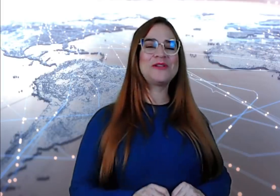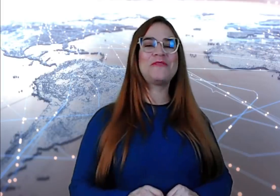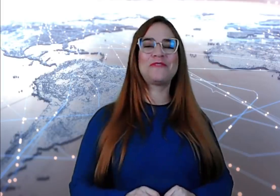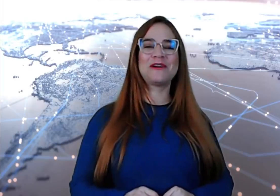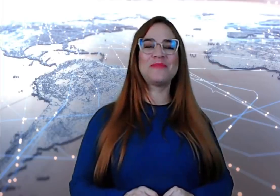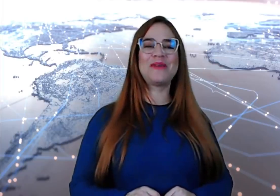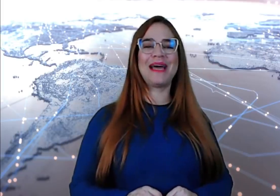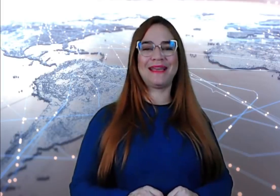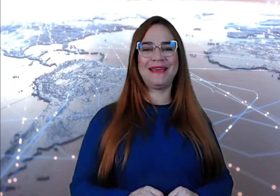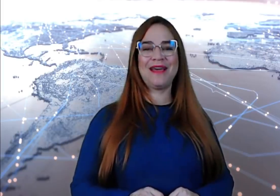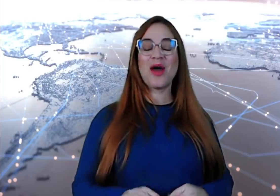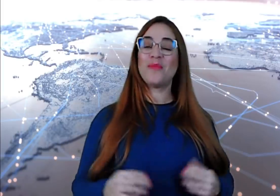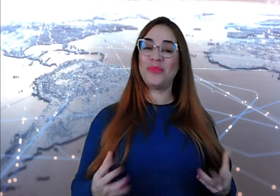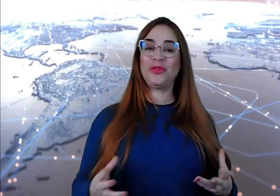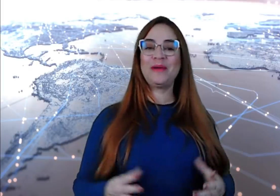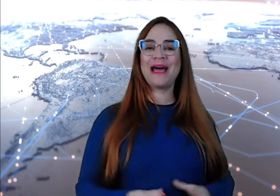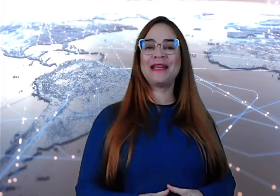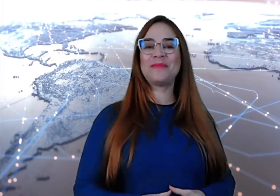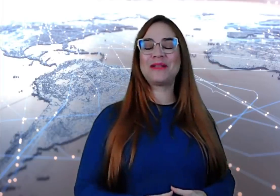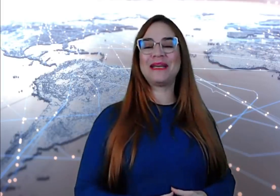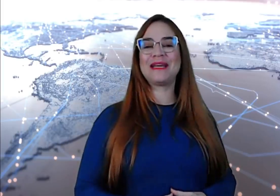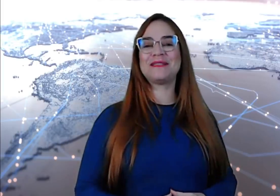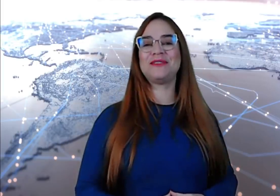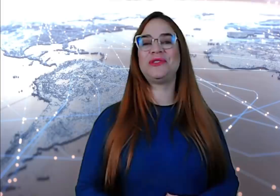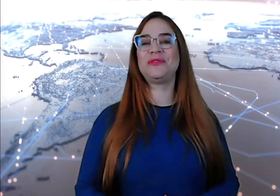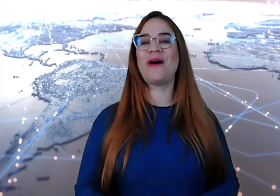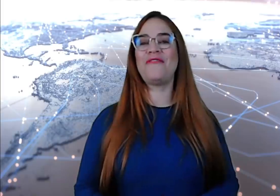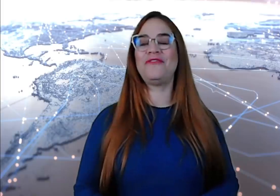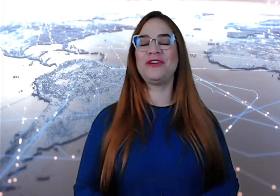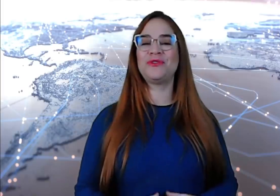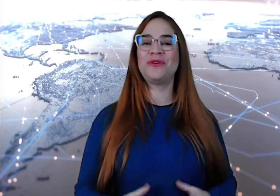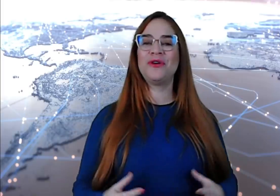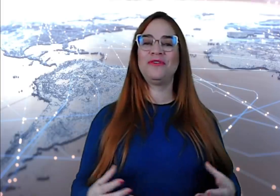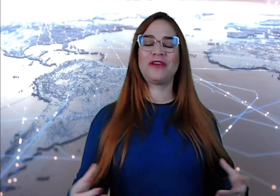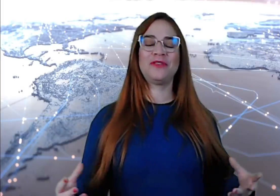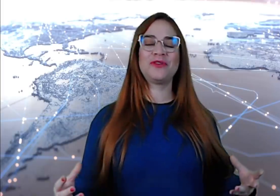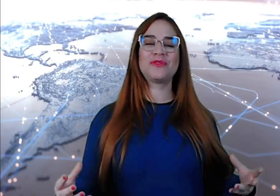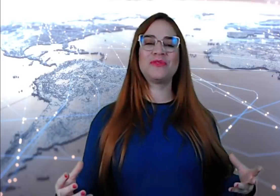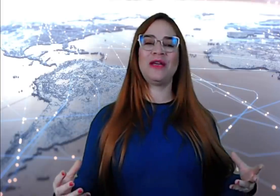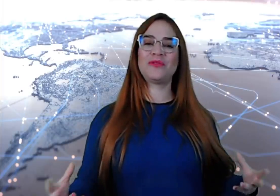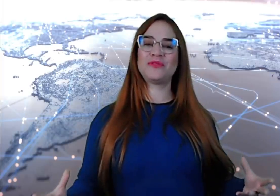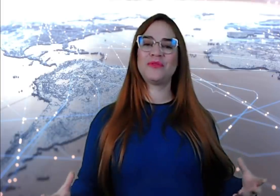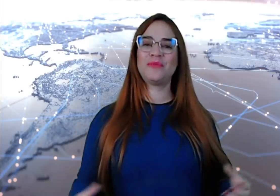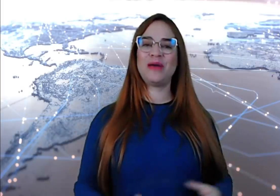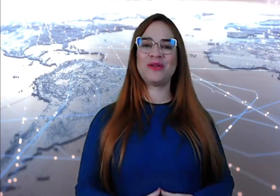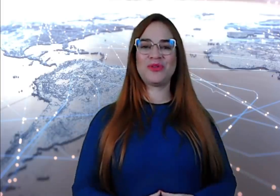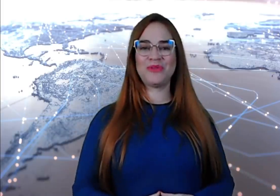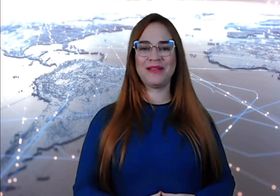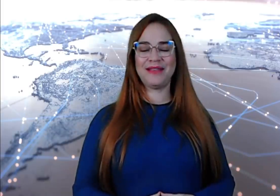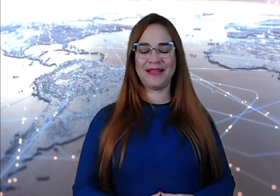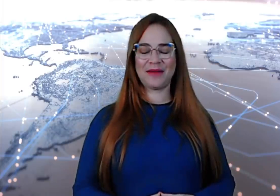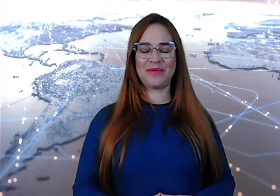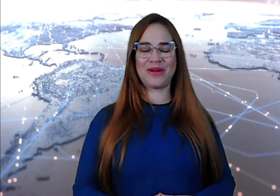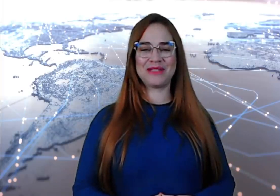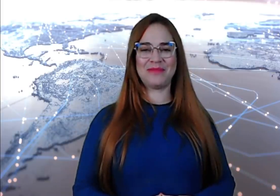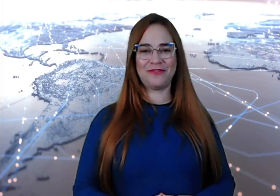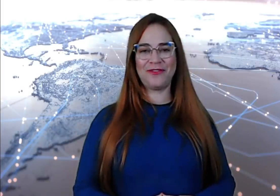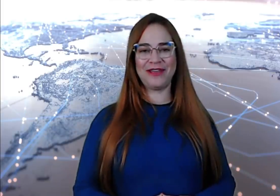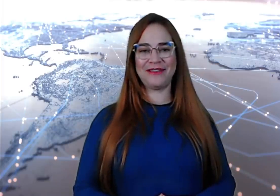eu vou ficando por aqui. Muito obrigada por terem assistido ao vídeo. Fiquem todos com Deus, um beijo e até a próxima. Fui!